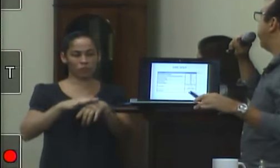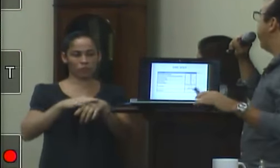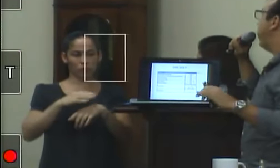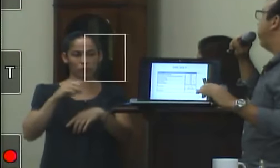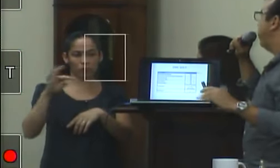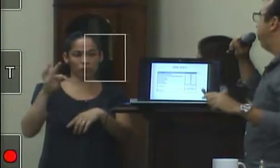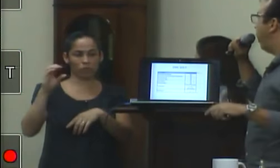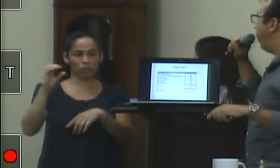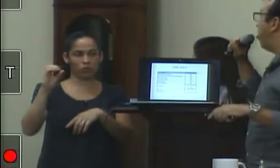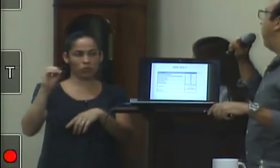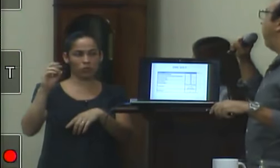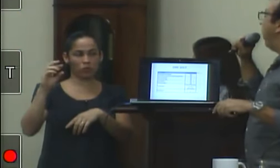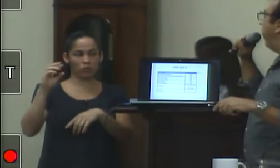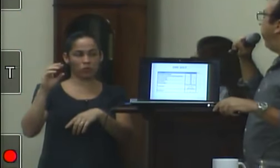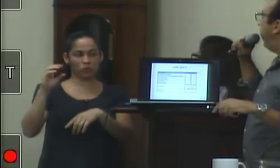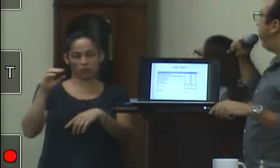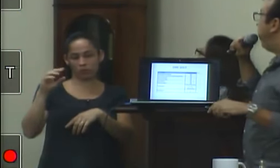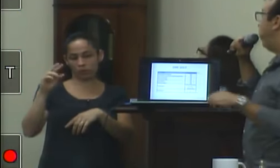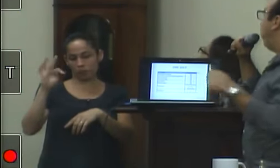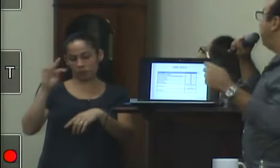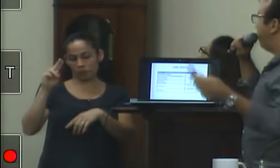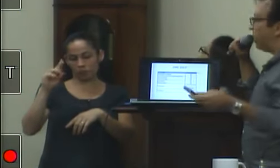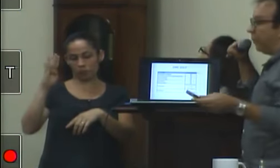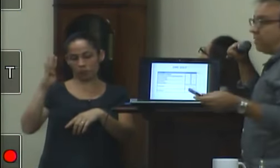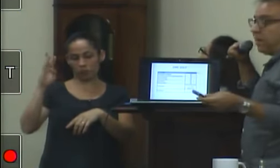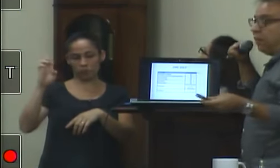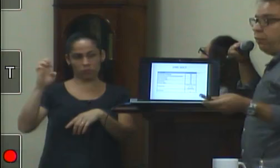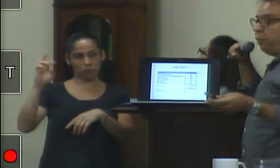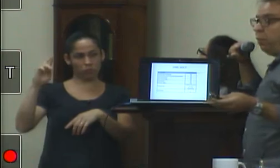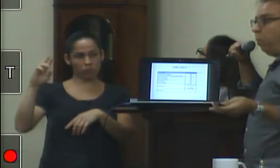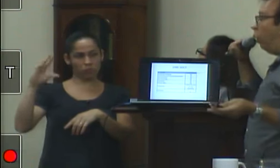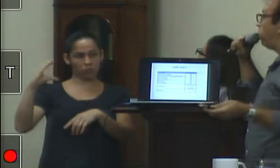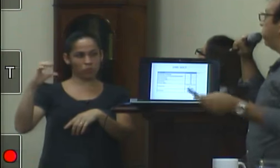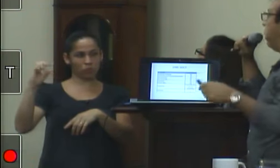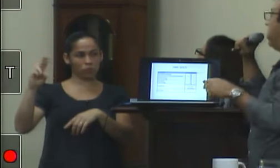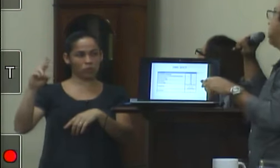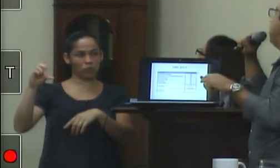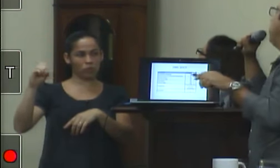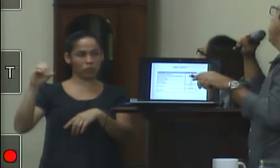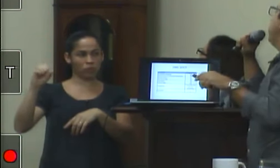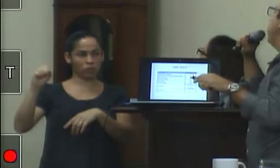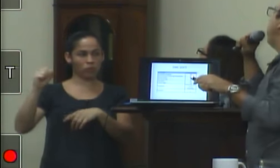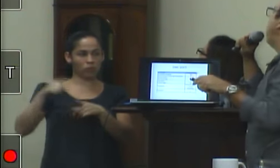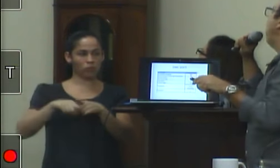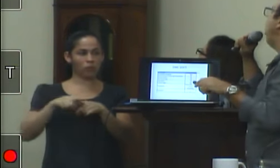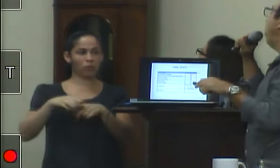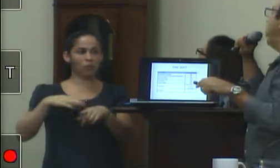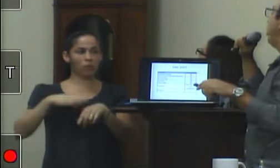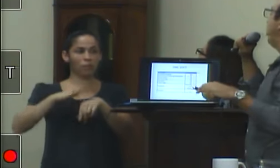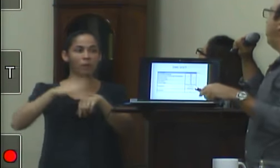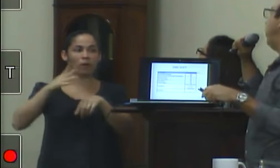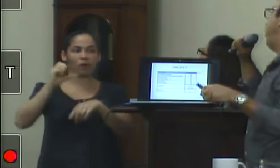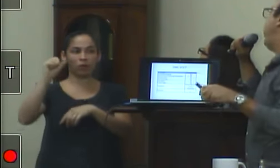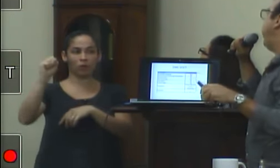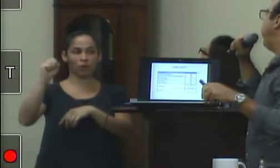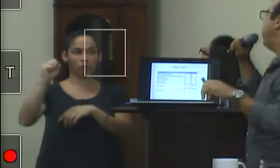média, né, embora quadrimestre passado foram poucos, esse, né, foram